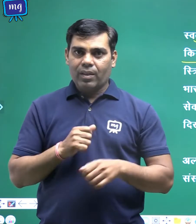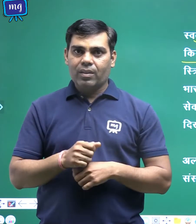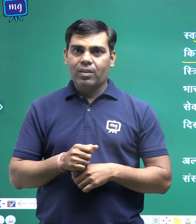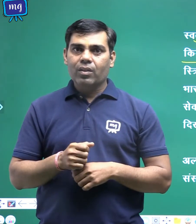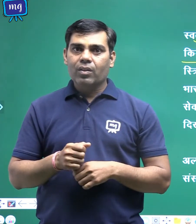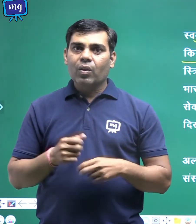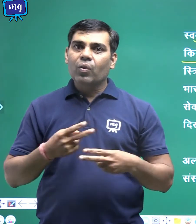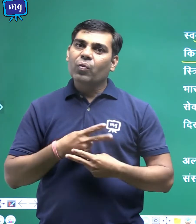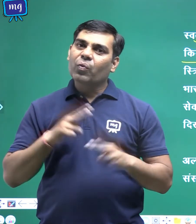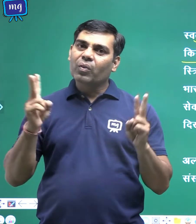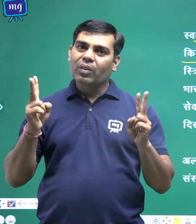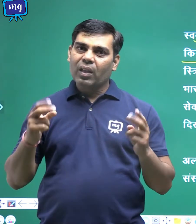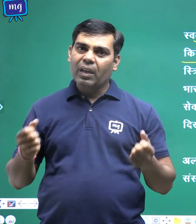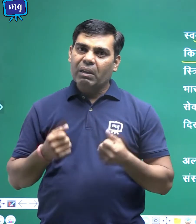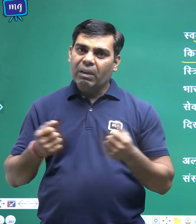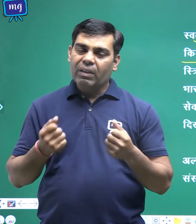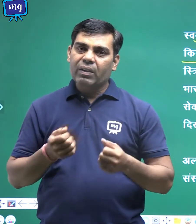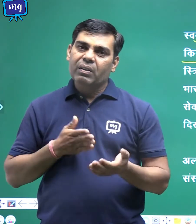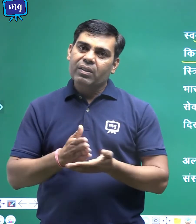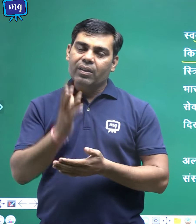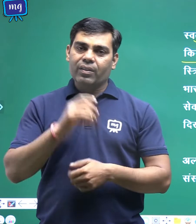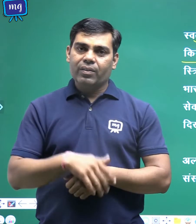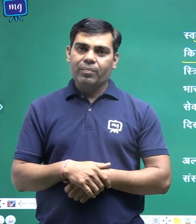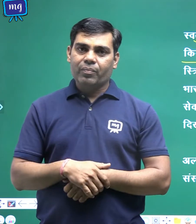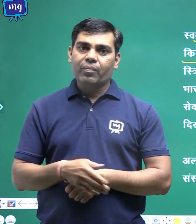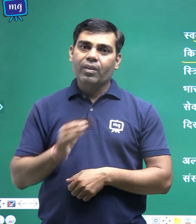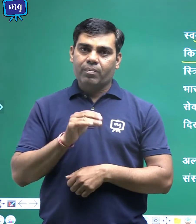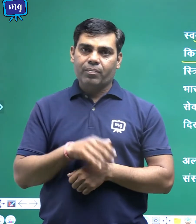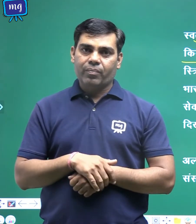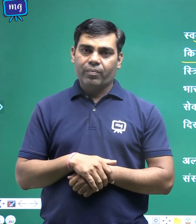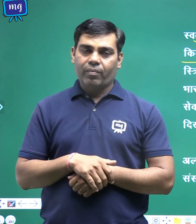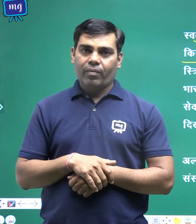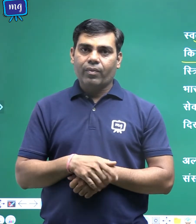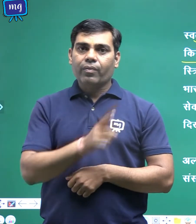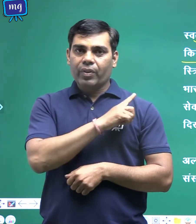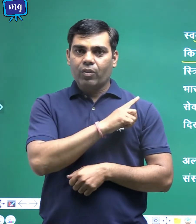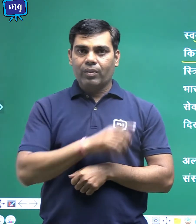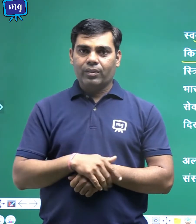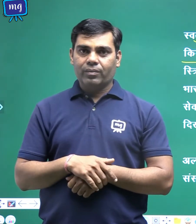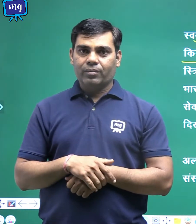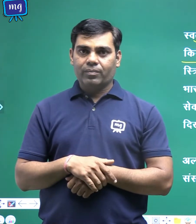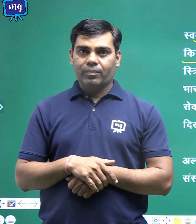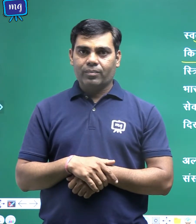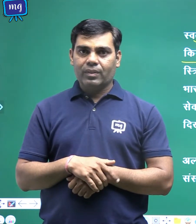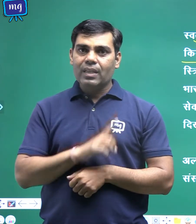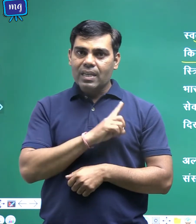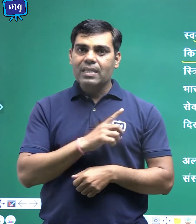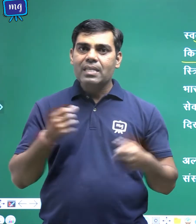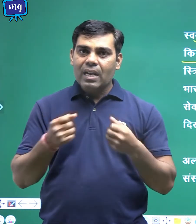की लड़ाई चल रही थी। तब इन्होंने इस लड़ाई